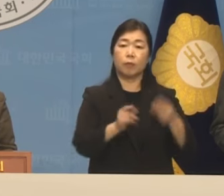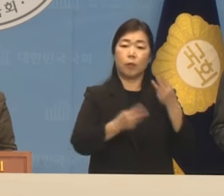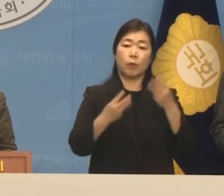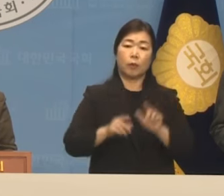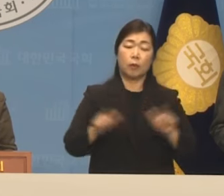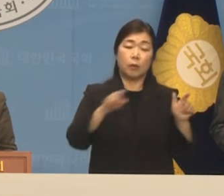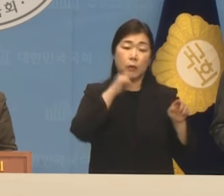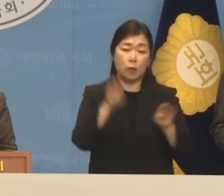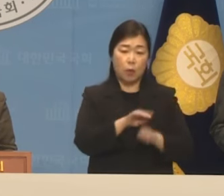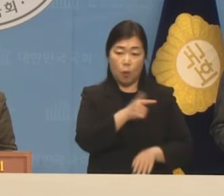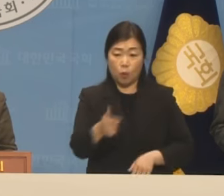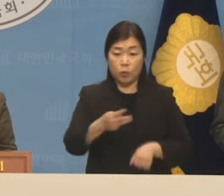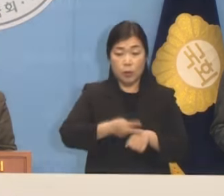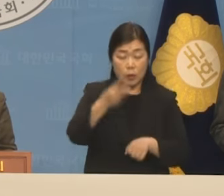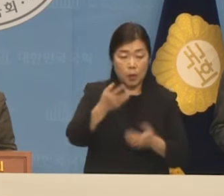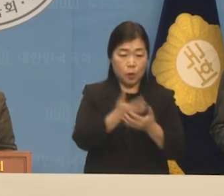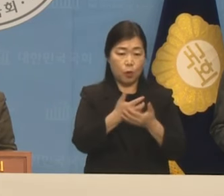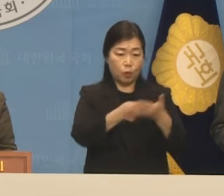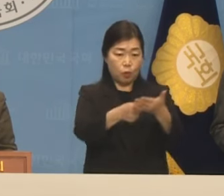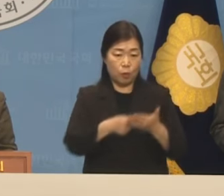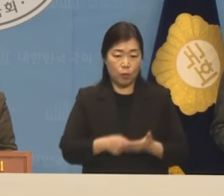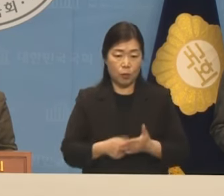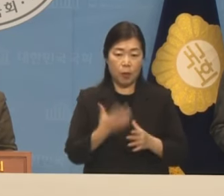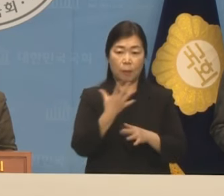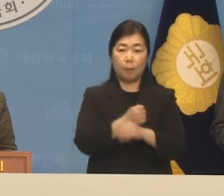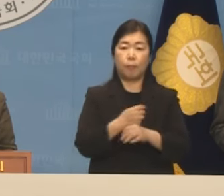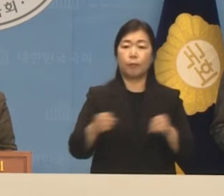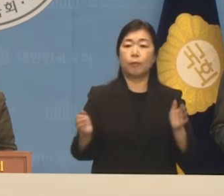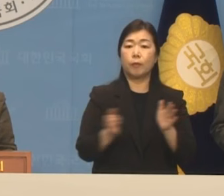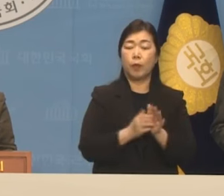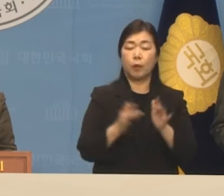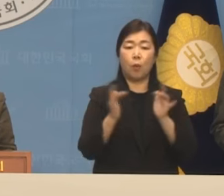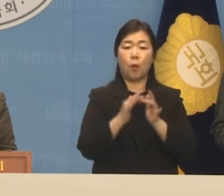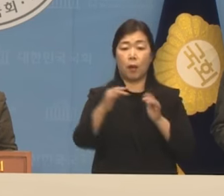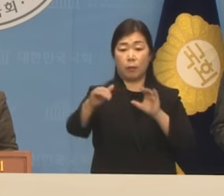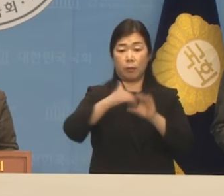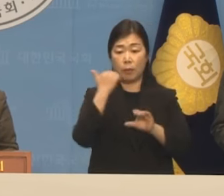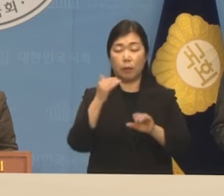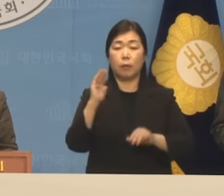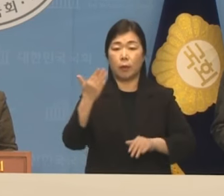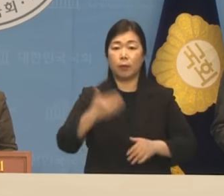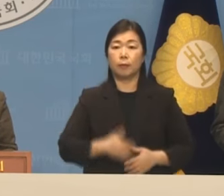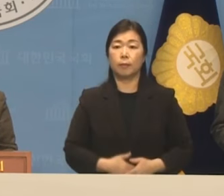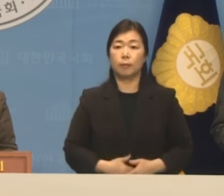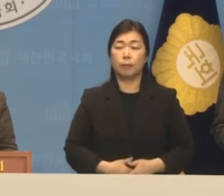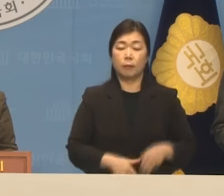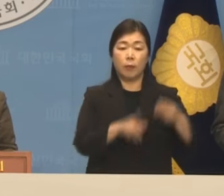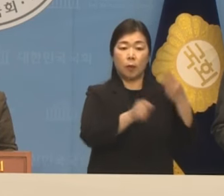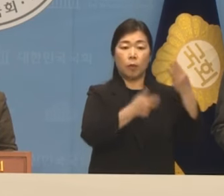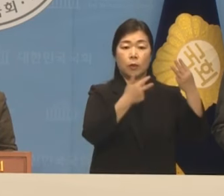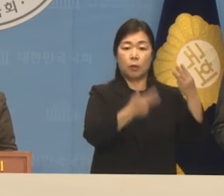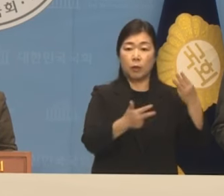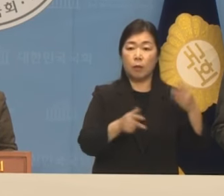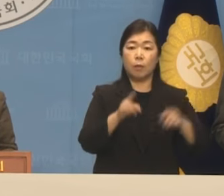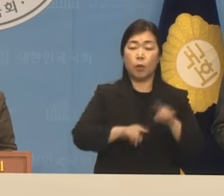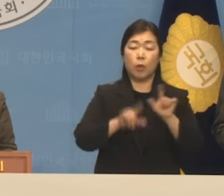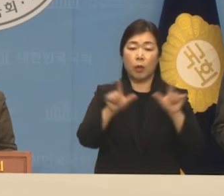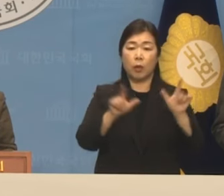일요일 오후 3시 서류 접수 마감 온라인 접수 받습니다. 3월 7일 목요일 오후